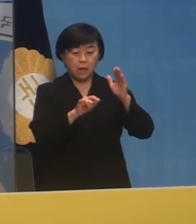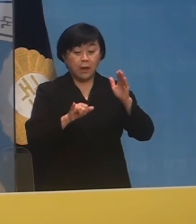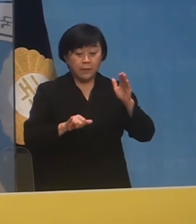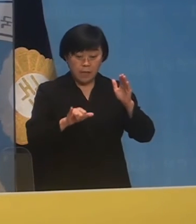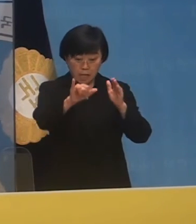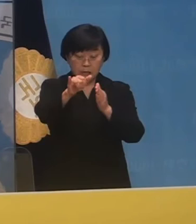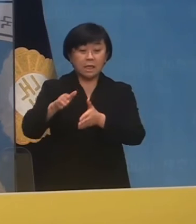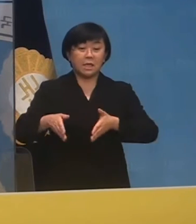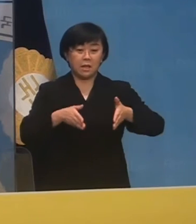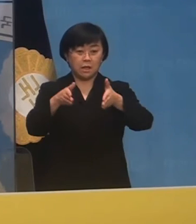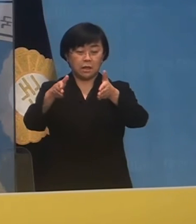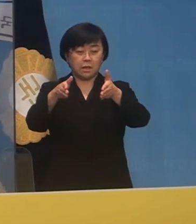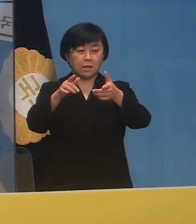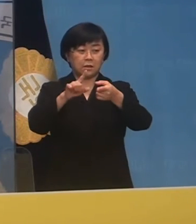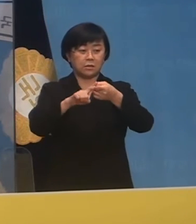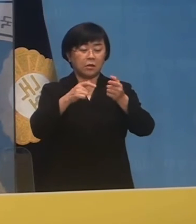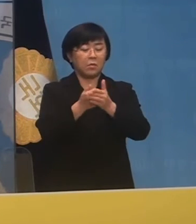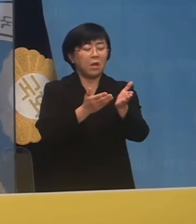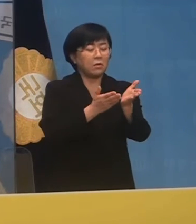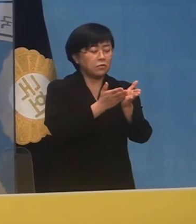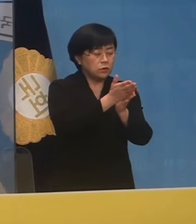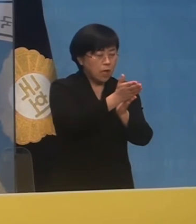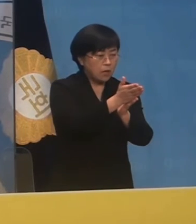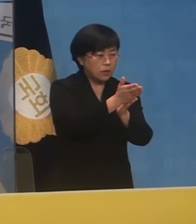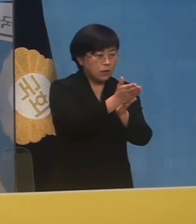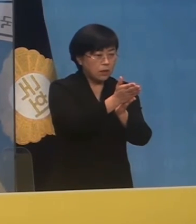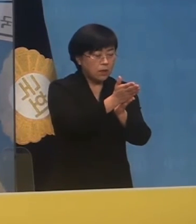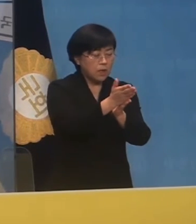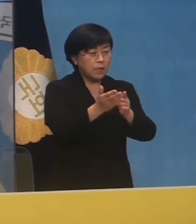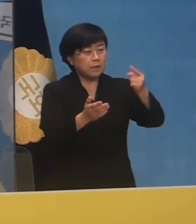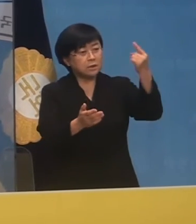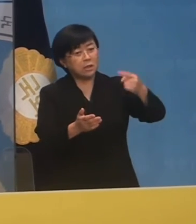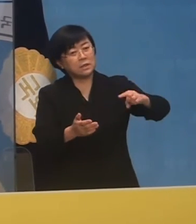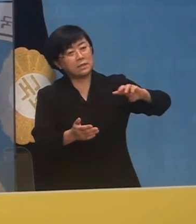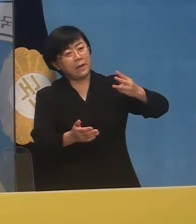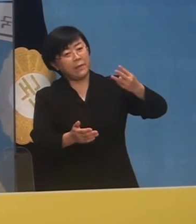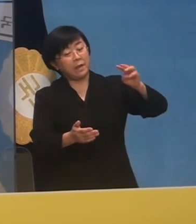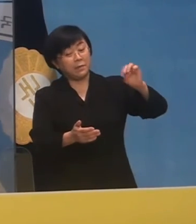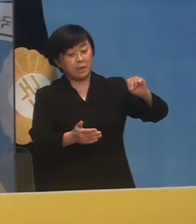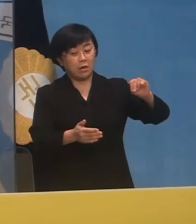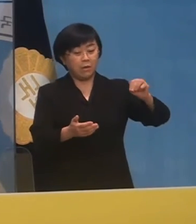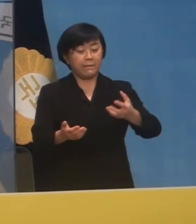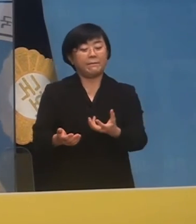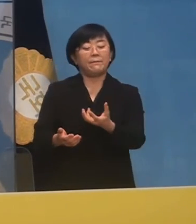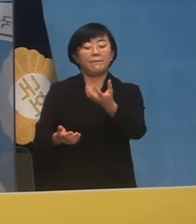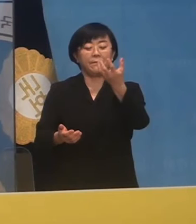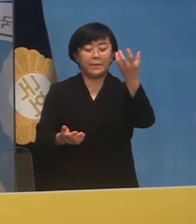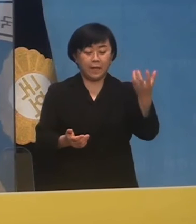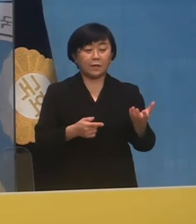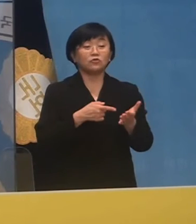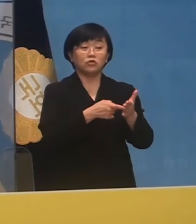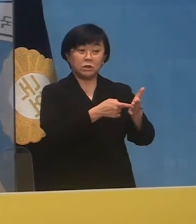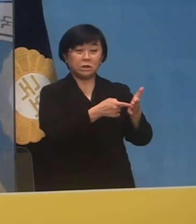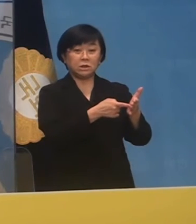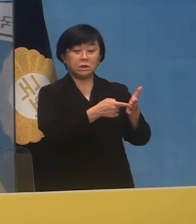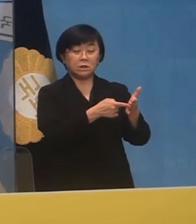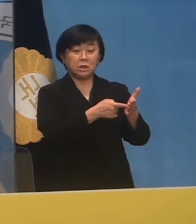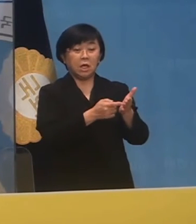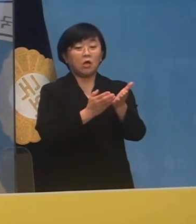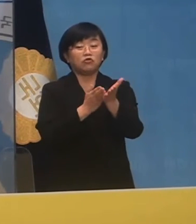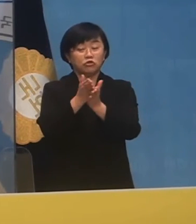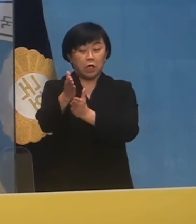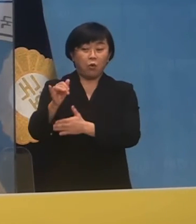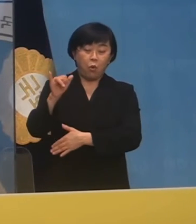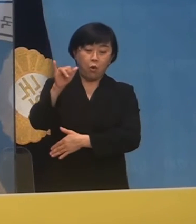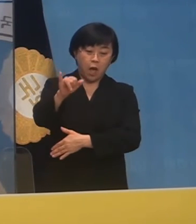위치를 현 군산공항 활주로부터 불과 1300m 이격하여 추진하고